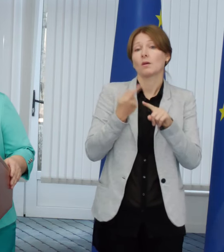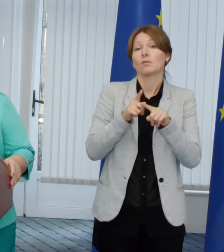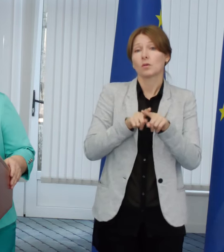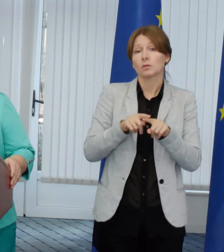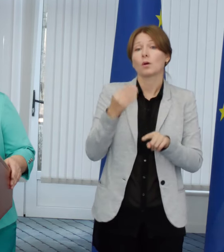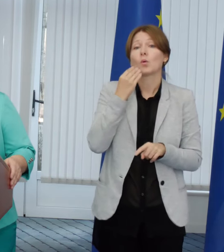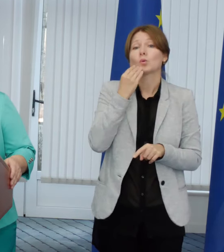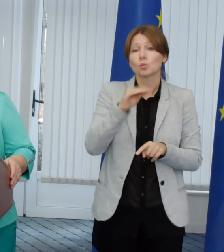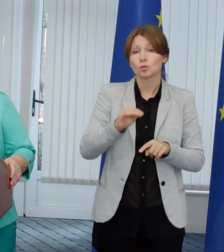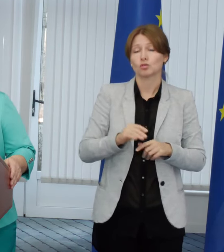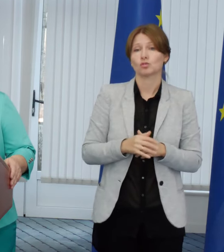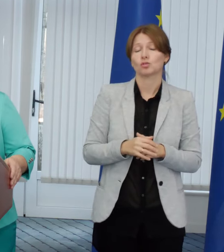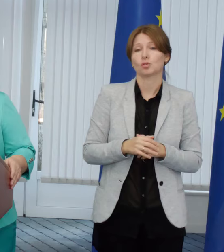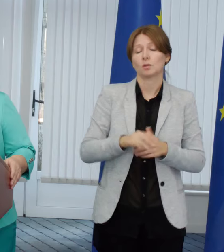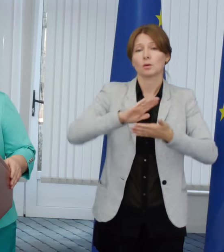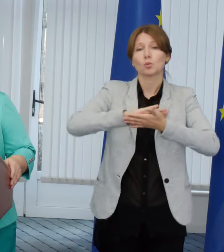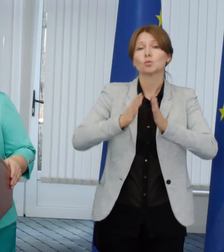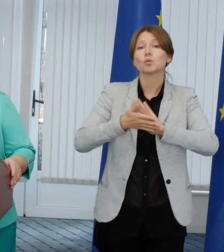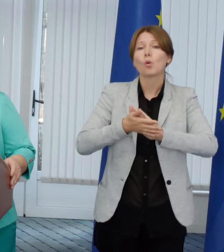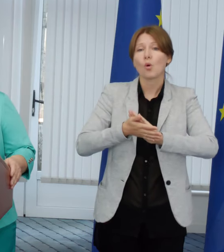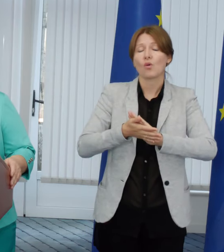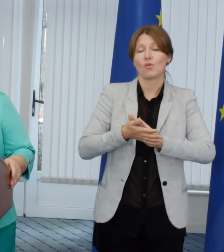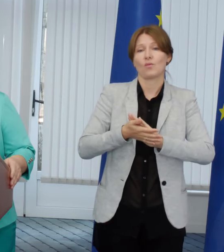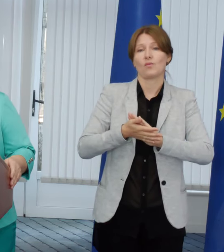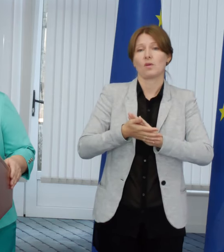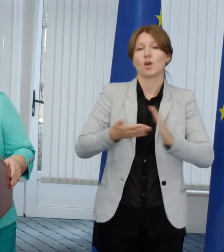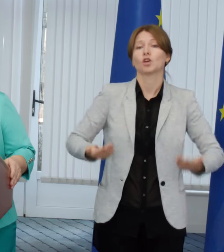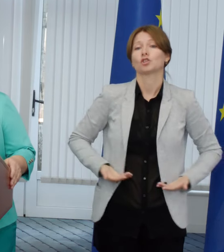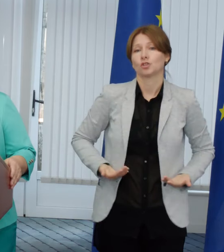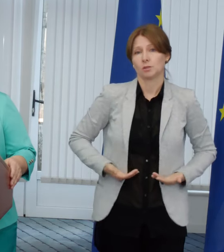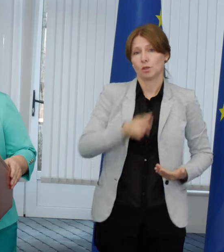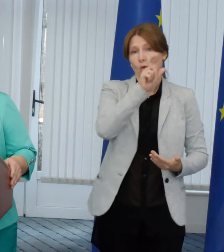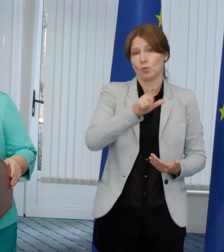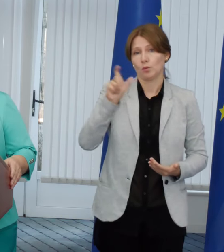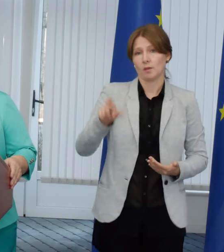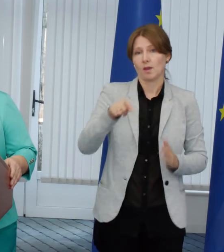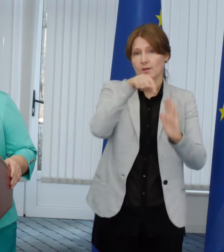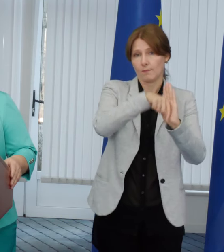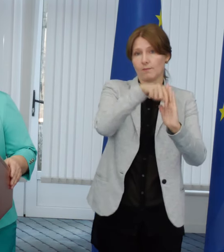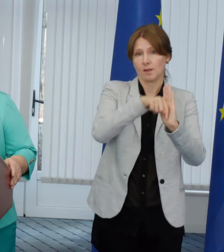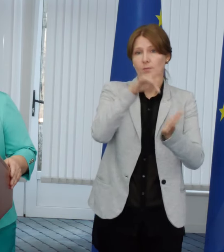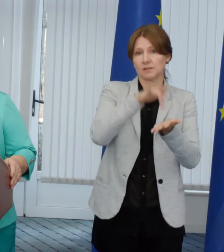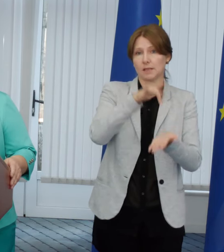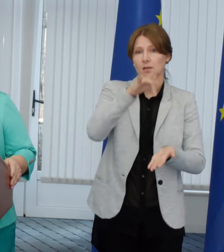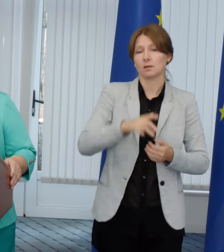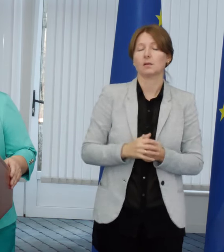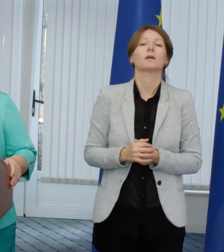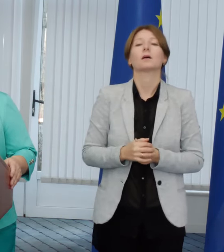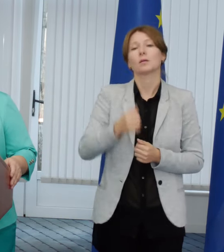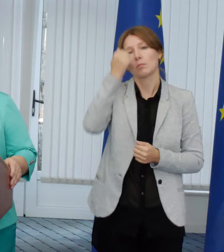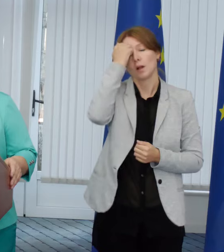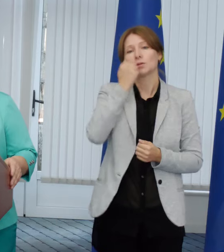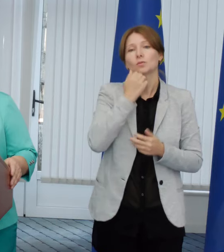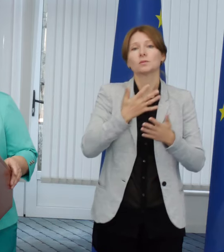să îmbunătățim condițiile de trai și calitatea vieții beneficiarilor noștri. Vreau să aduc